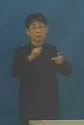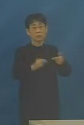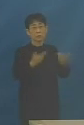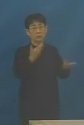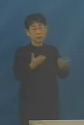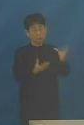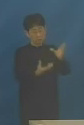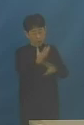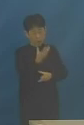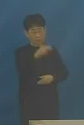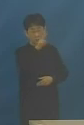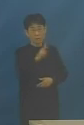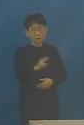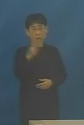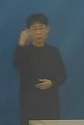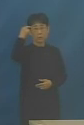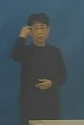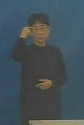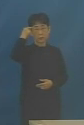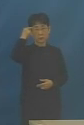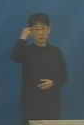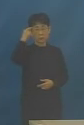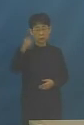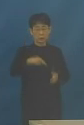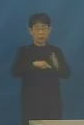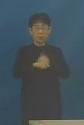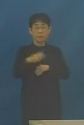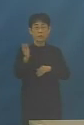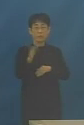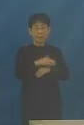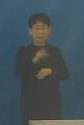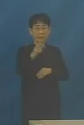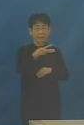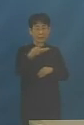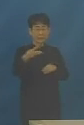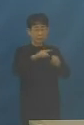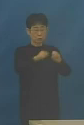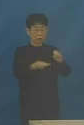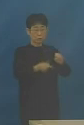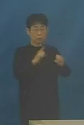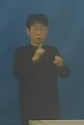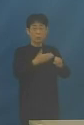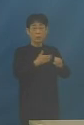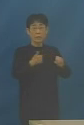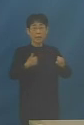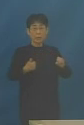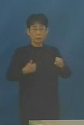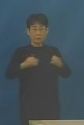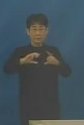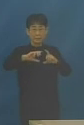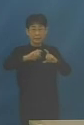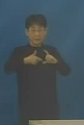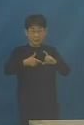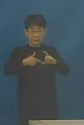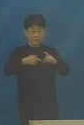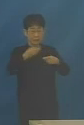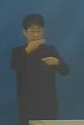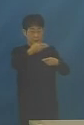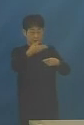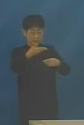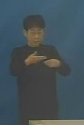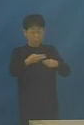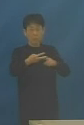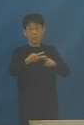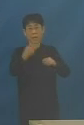きてしまったのかもしれませんそういう意味で第3曲ともいえるそういう維新の方にむしろ比例代表